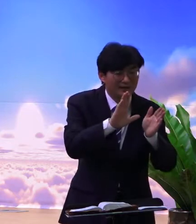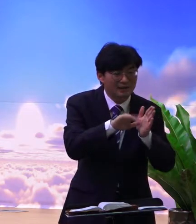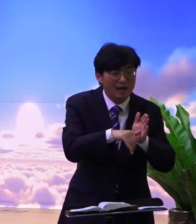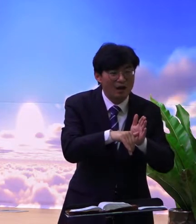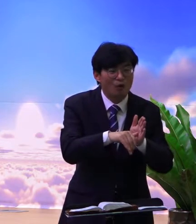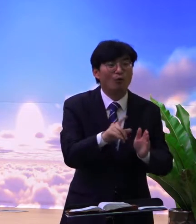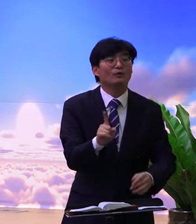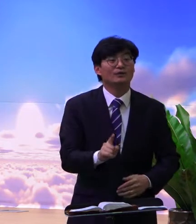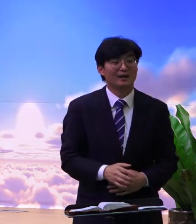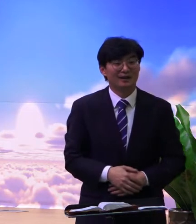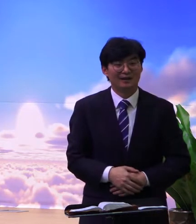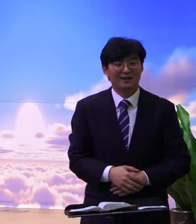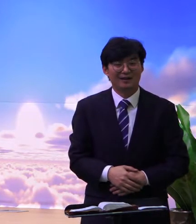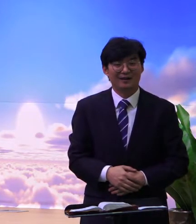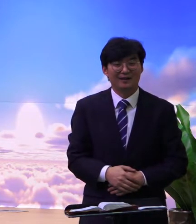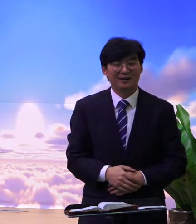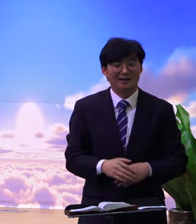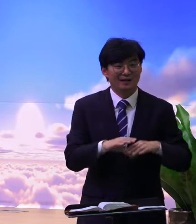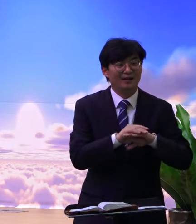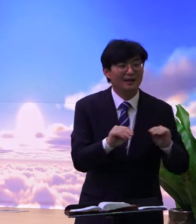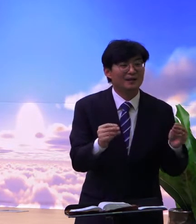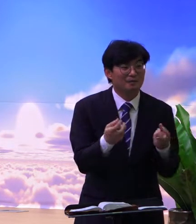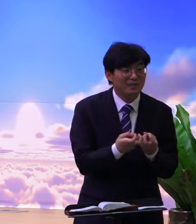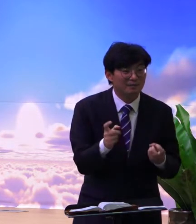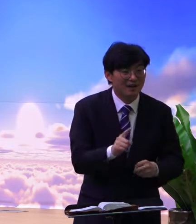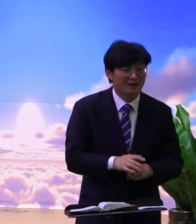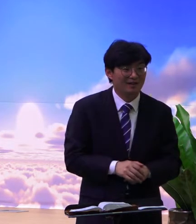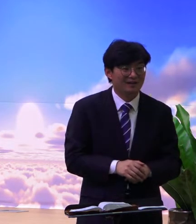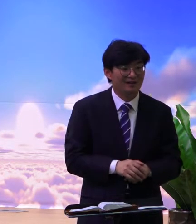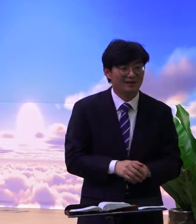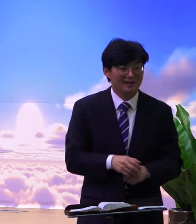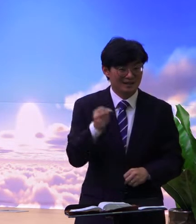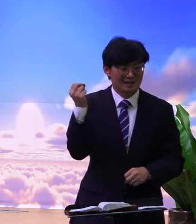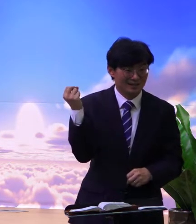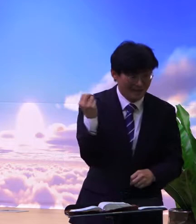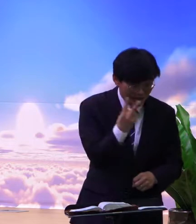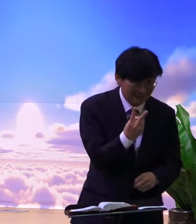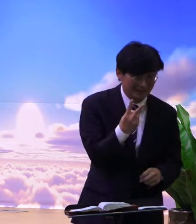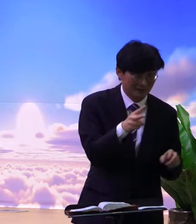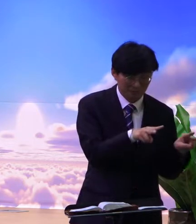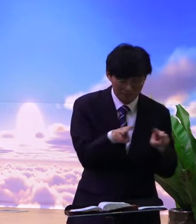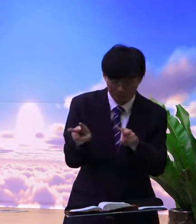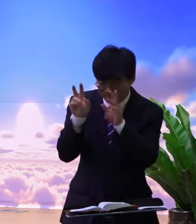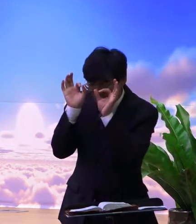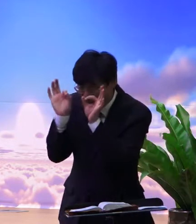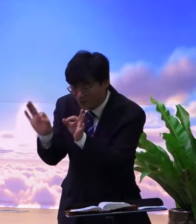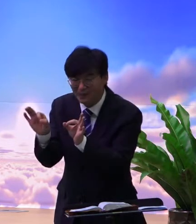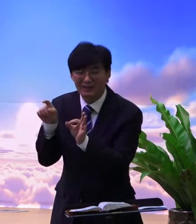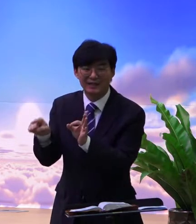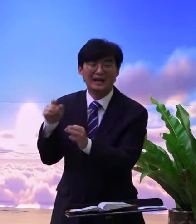합니까? 그때 우리는 다시 하나님을 바라보아야 합니다.